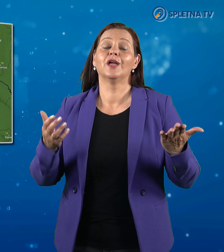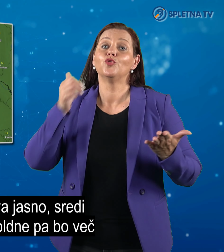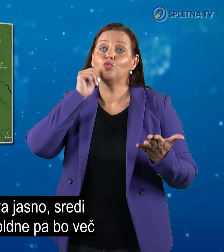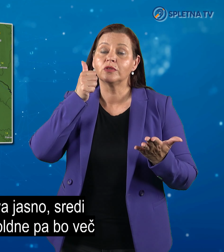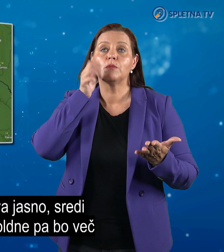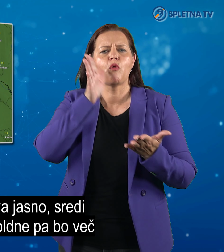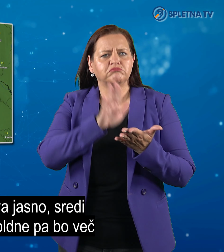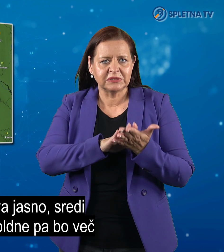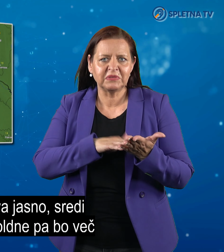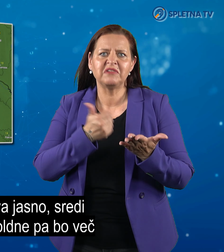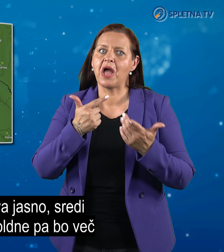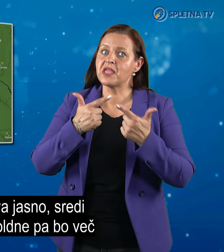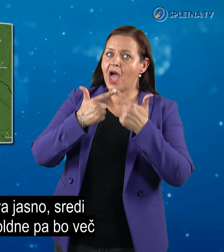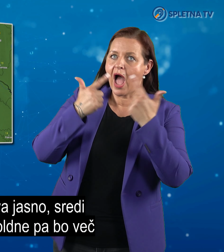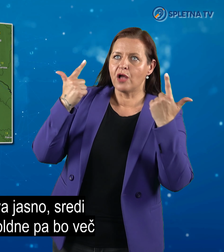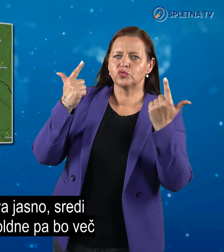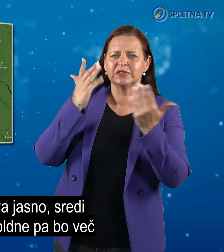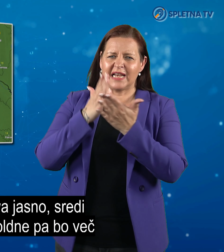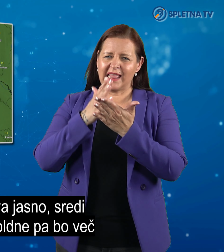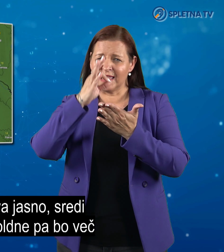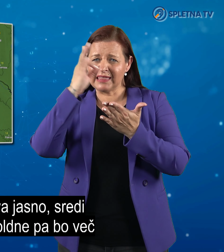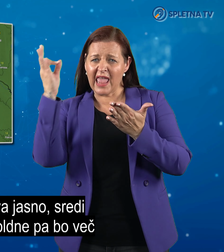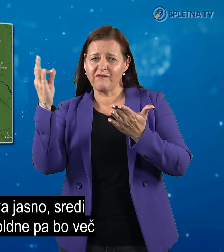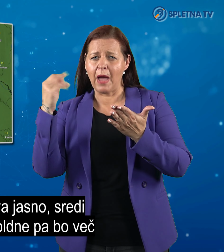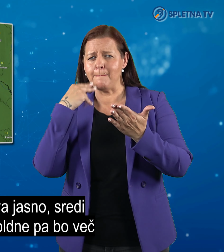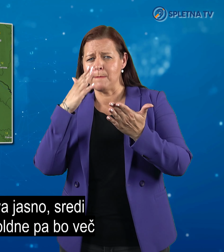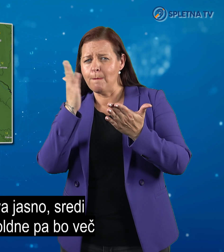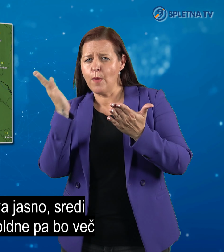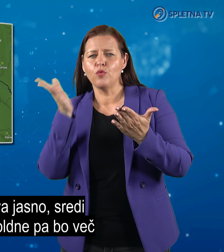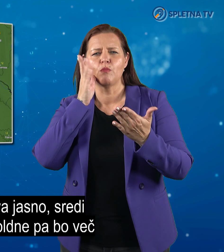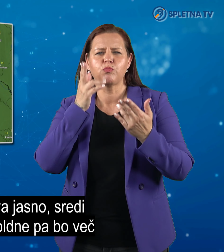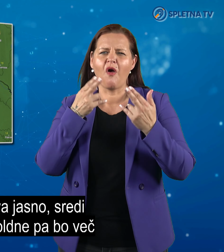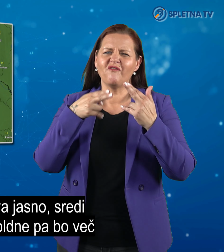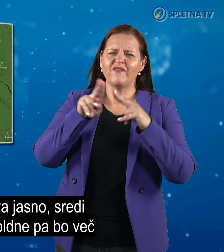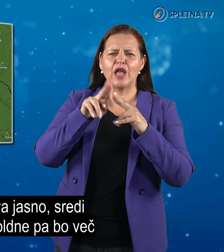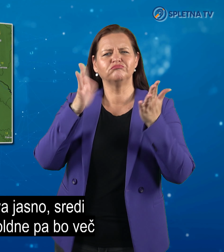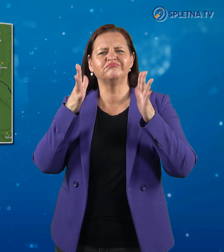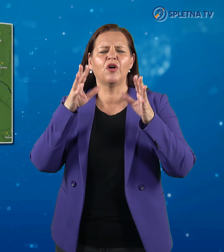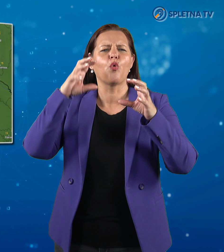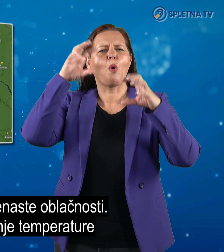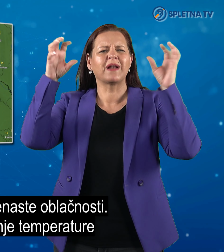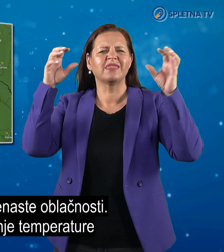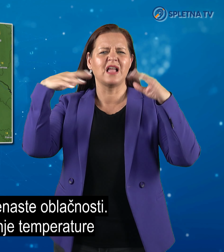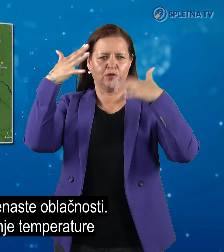Jutri bo sprva jasno, sredi dneva in popoldne pa bo več predvsem koprenaste oblačnosti.